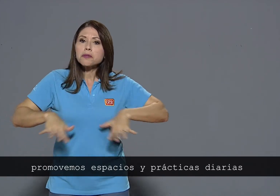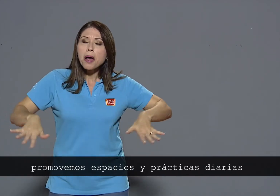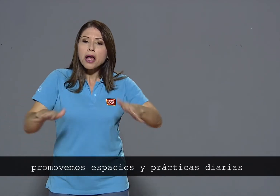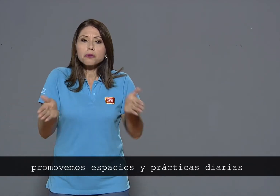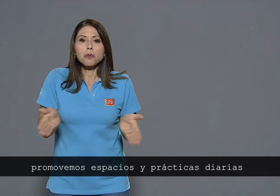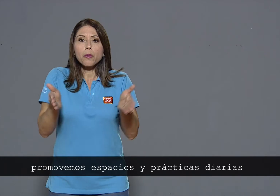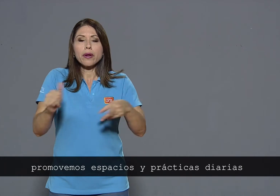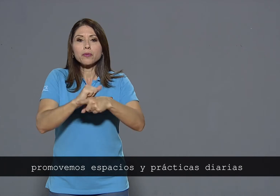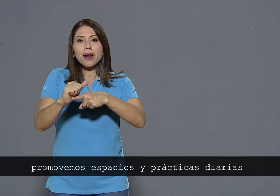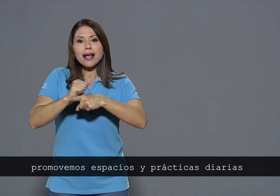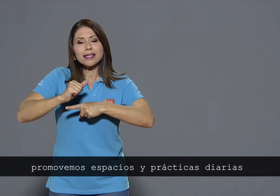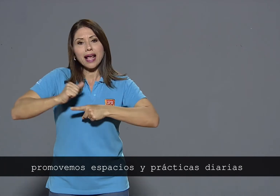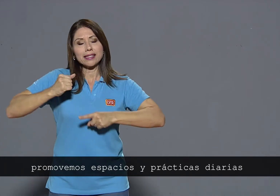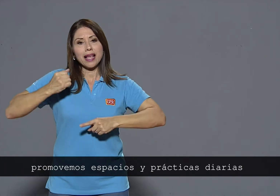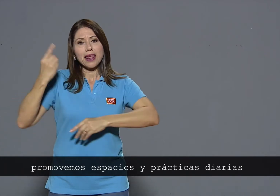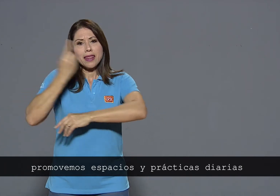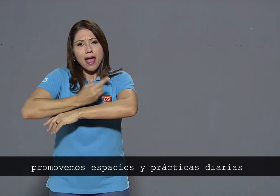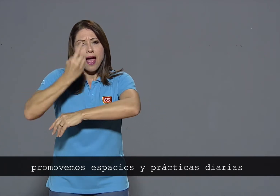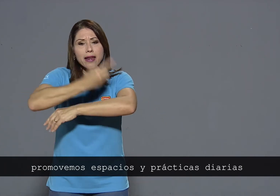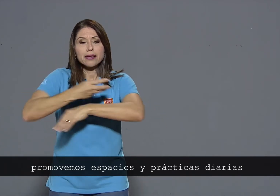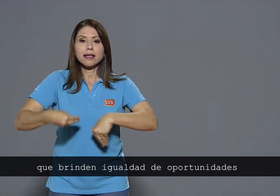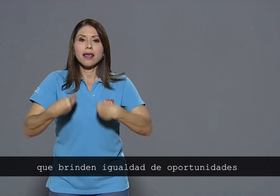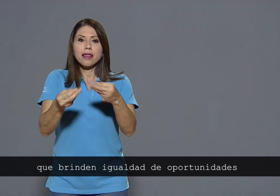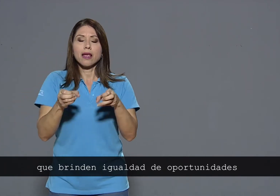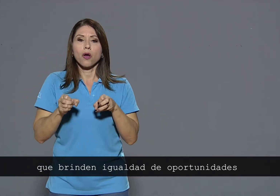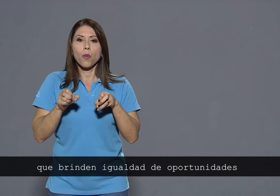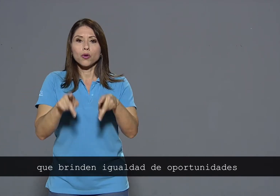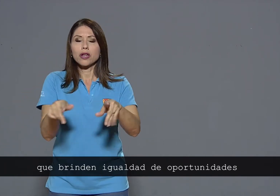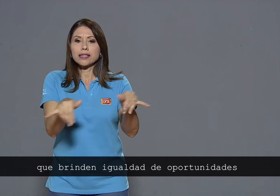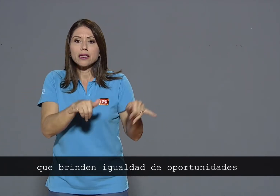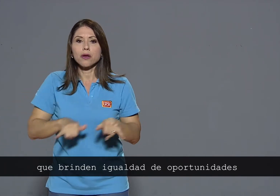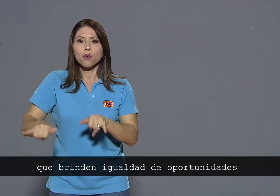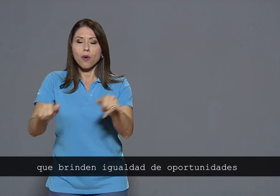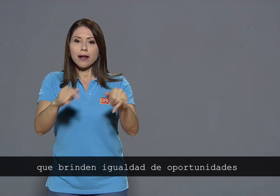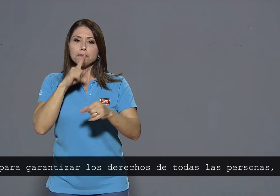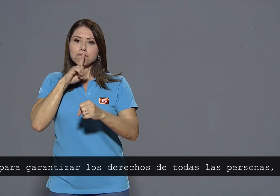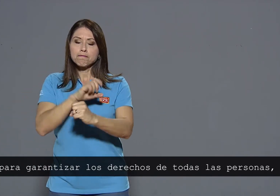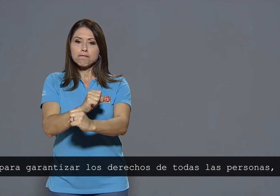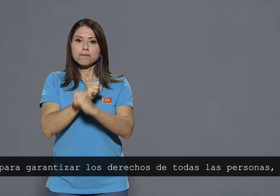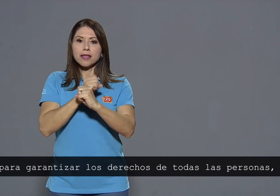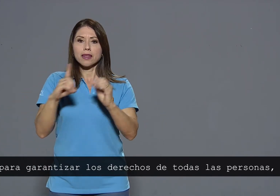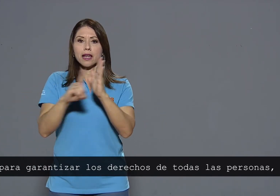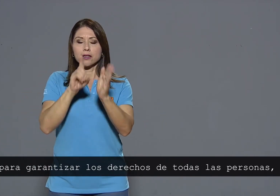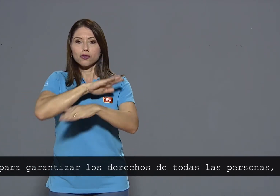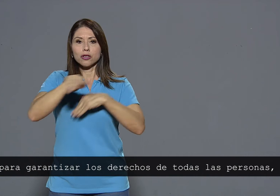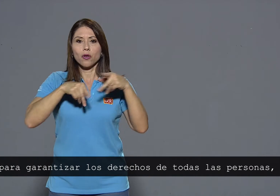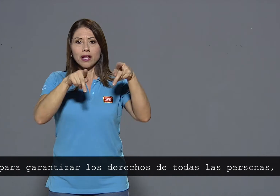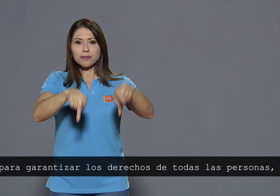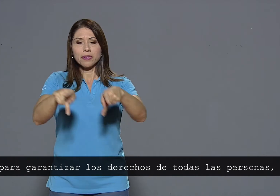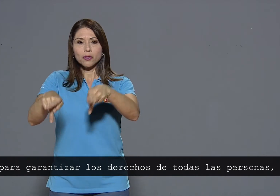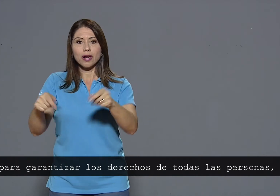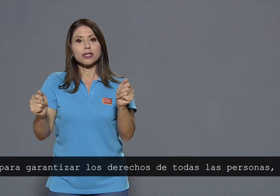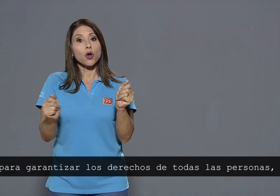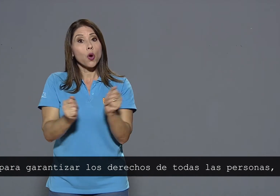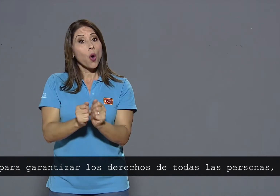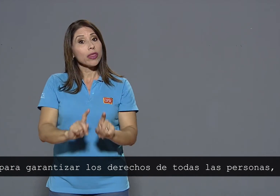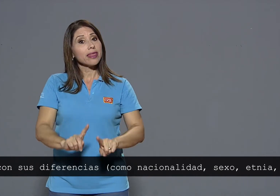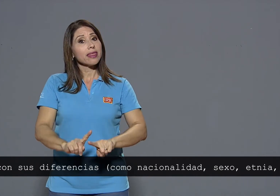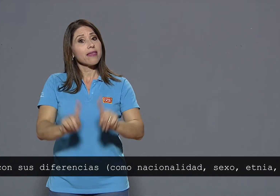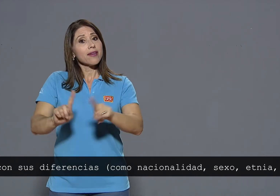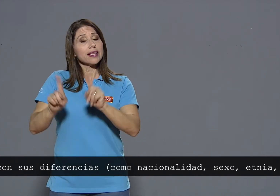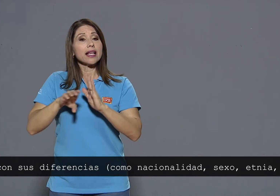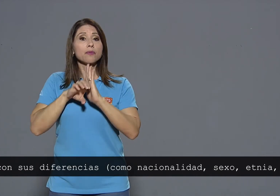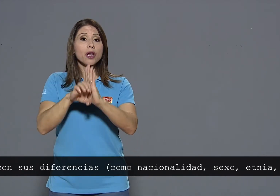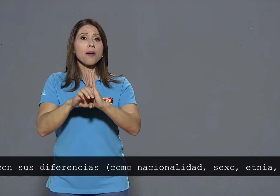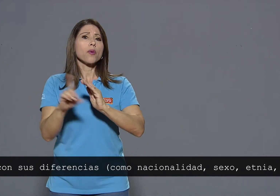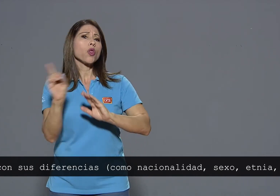humanos, promovemos espacios y prácticas diarias que brinden igualdad de oportunidades para garantizar los derechos de todas las personas, con